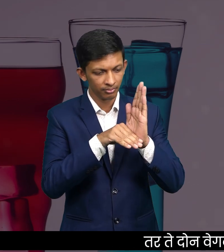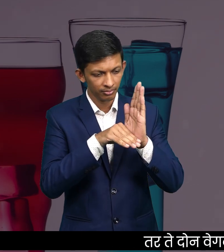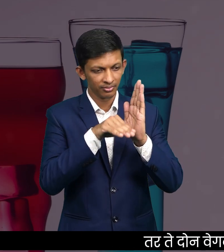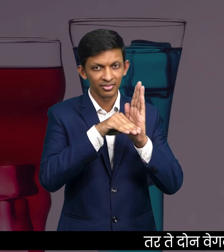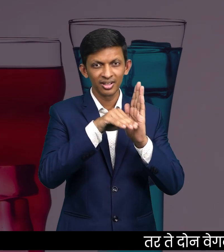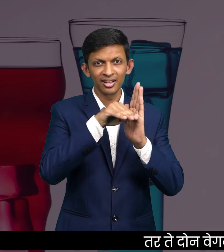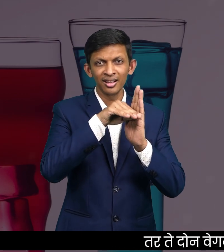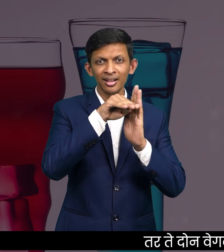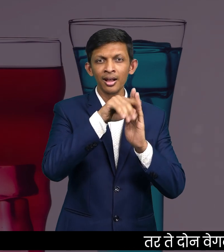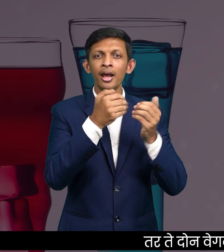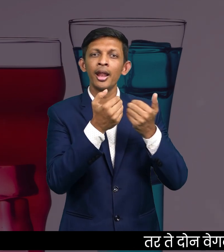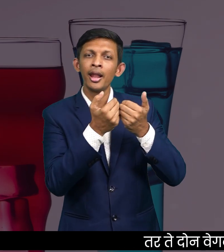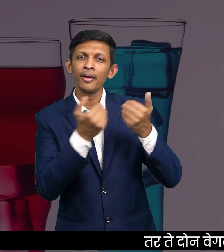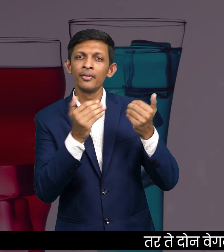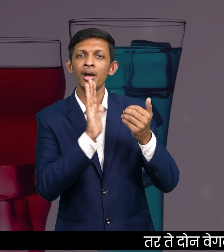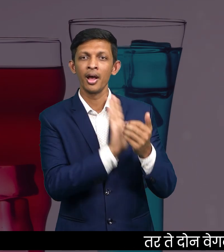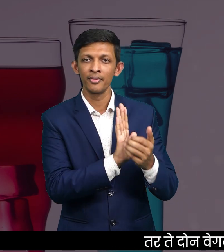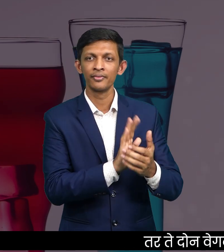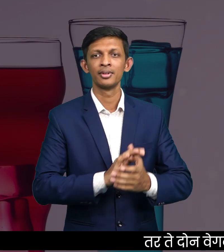थर तयार करतात.